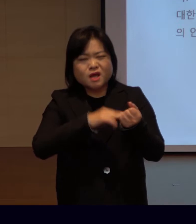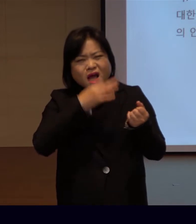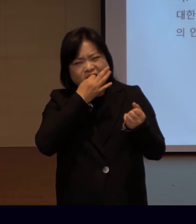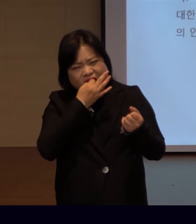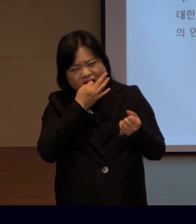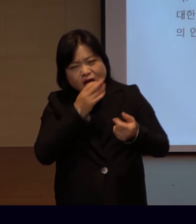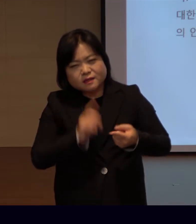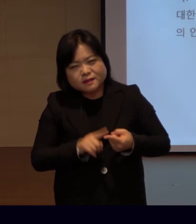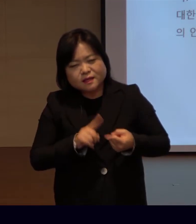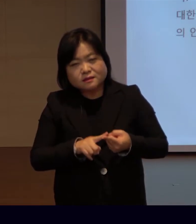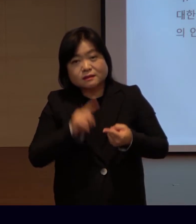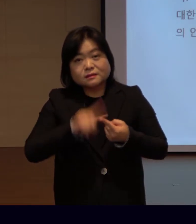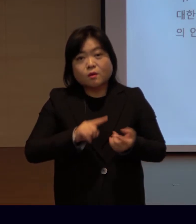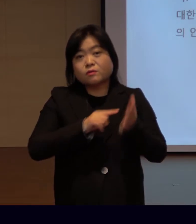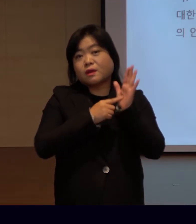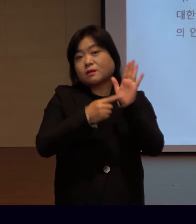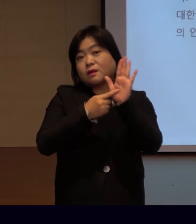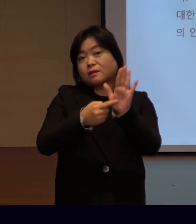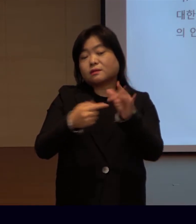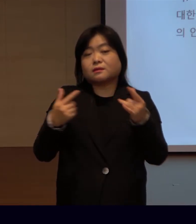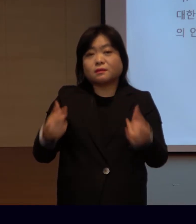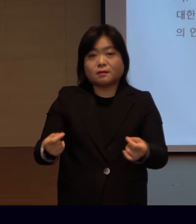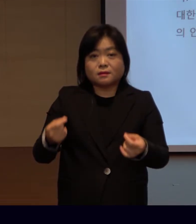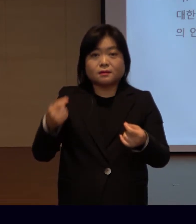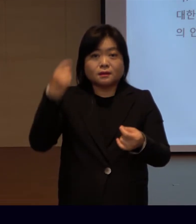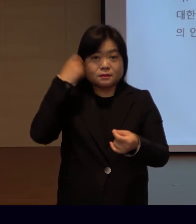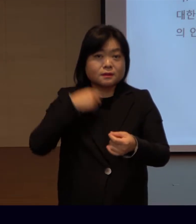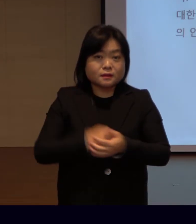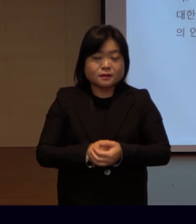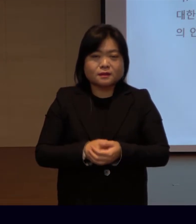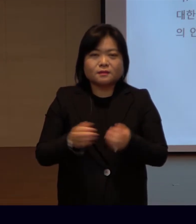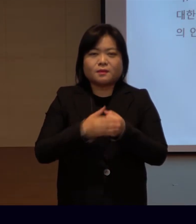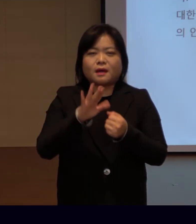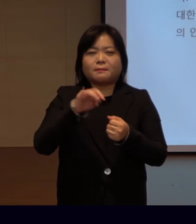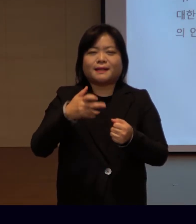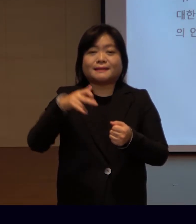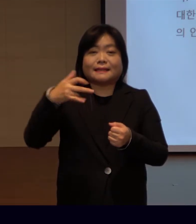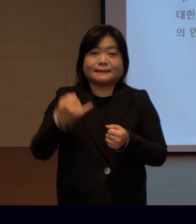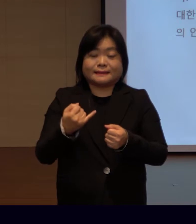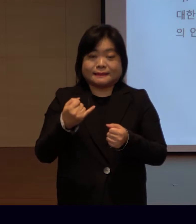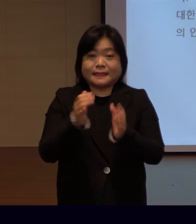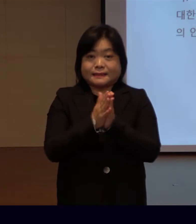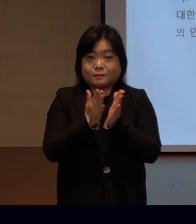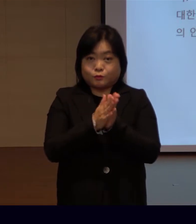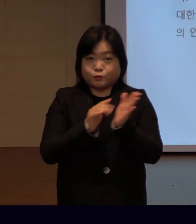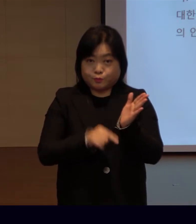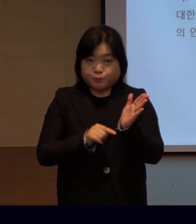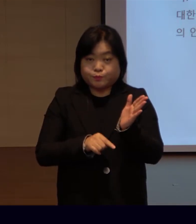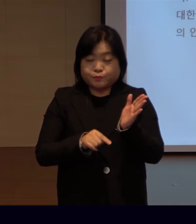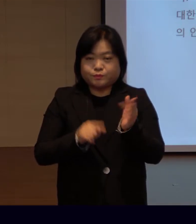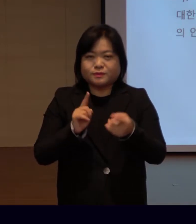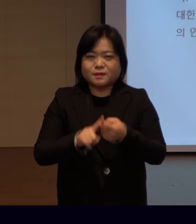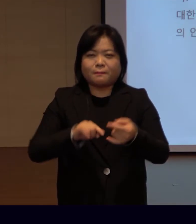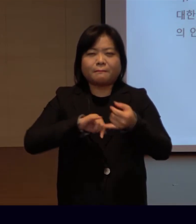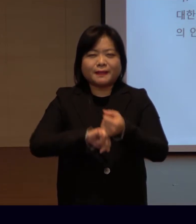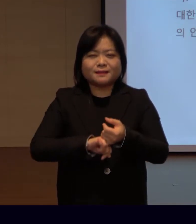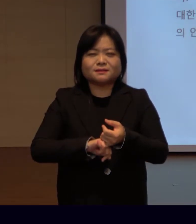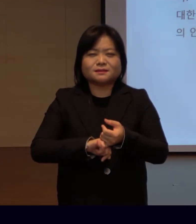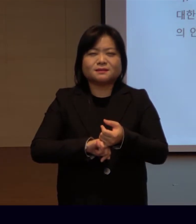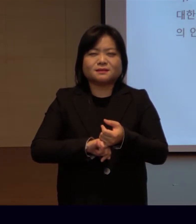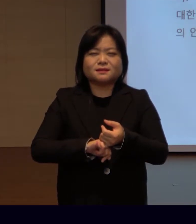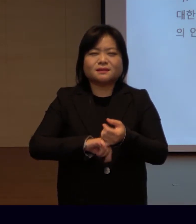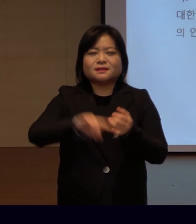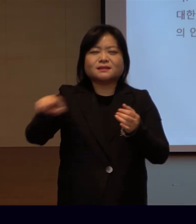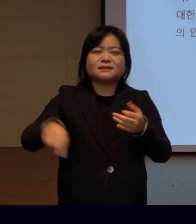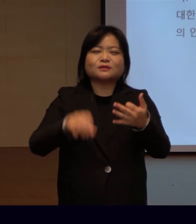그대로 보여주는 게 아닌가 그런 생각이 듭니다. 그래서 발자크의 작품 세계 그런 현상은 단지 19세기에만